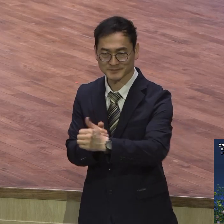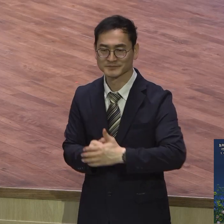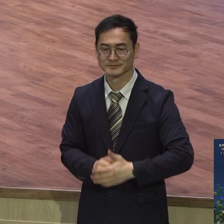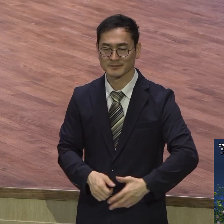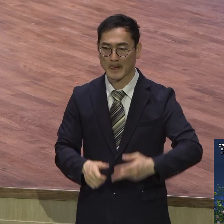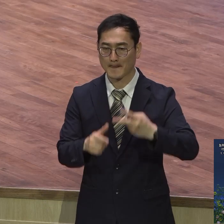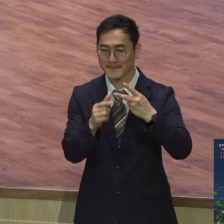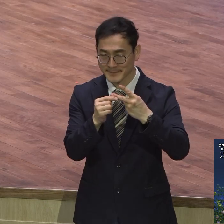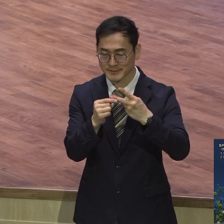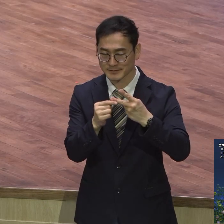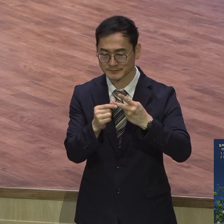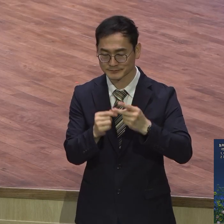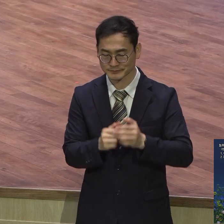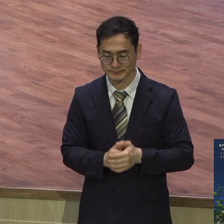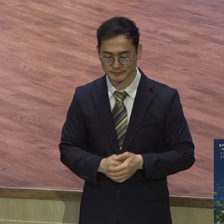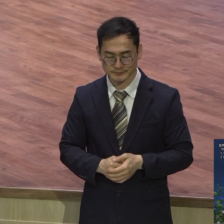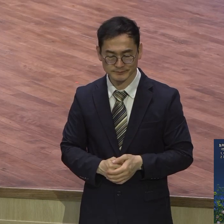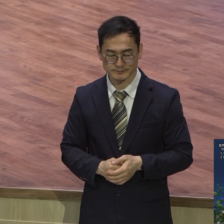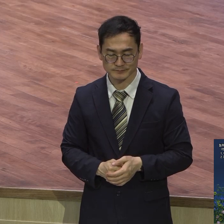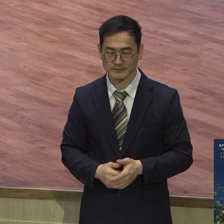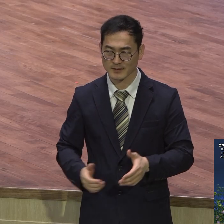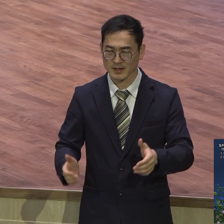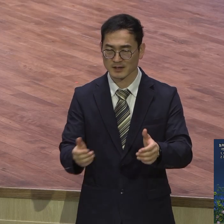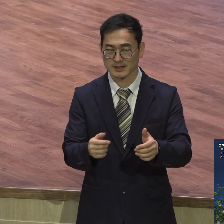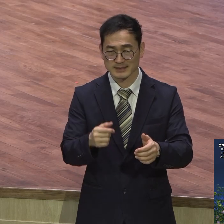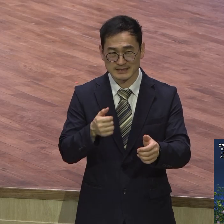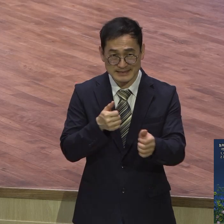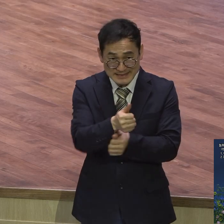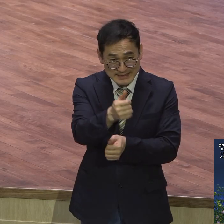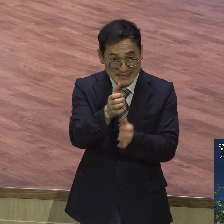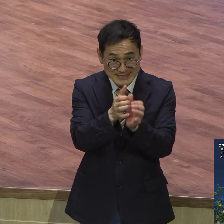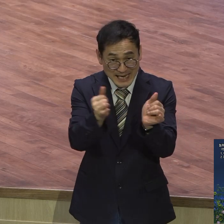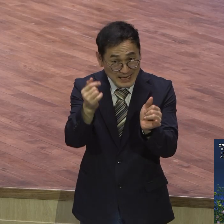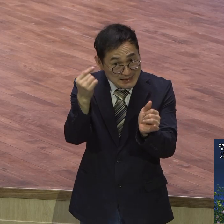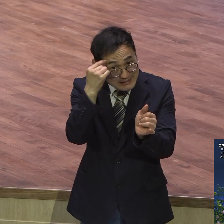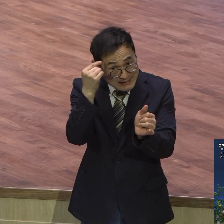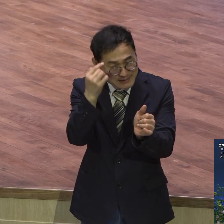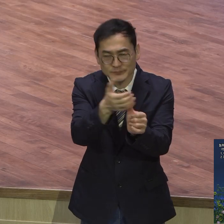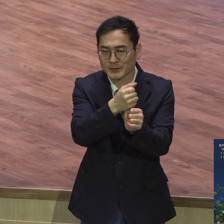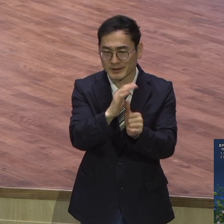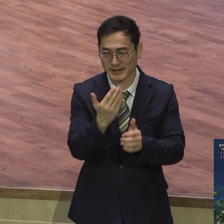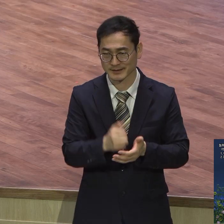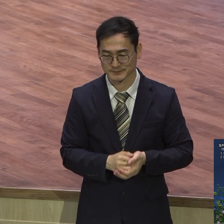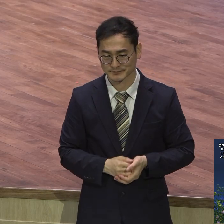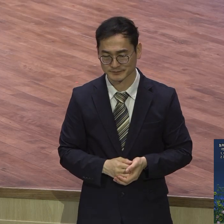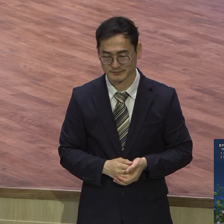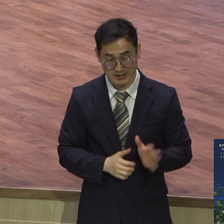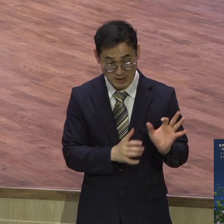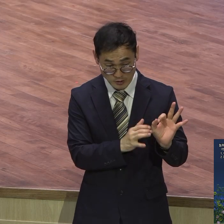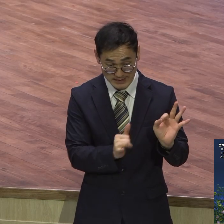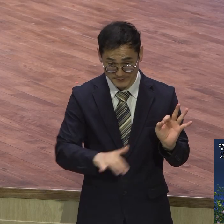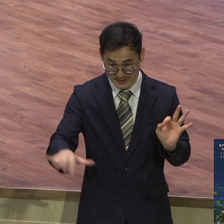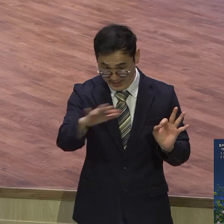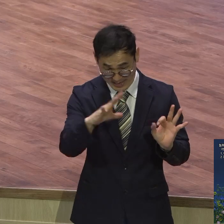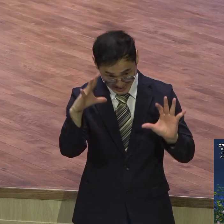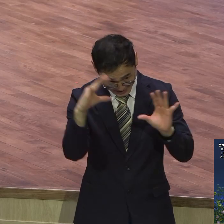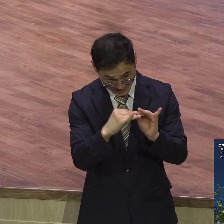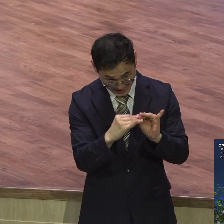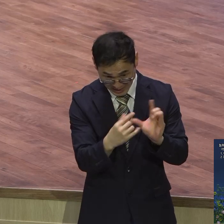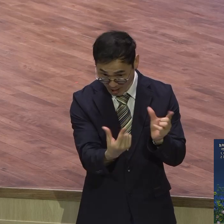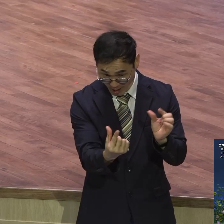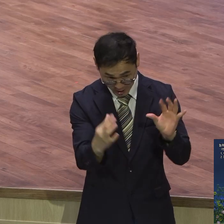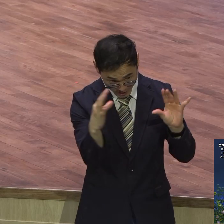번째로 붙잡아야 할 승리자의식입니다 오늘 보면 말씀해 보면 대부분의 정창군들과 여기에 동조한 백성들과는 다른